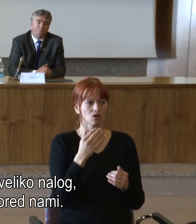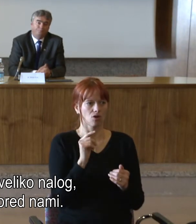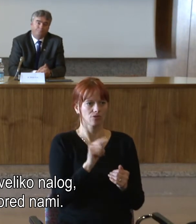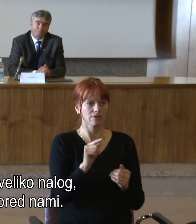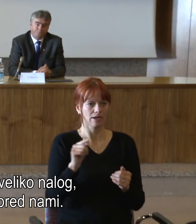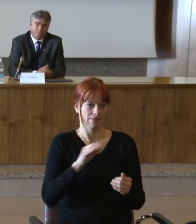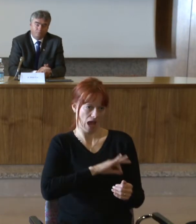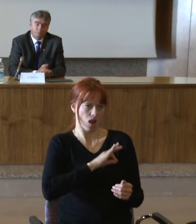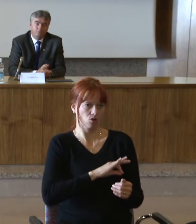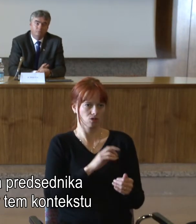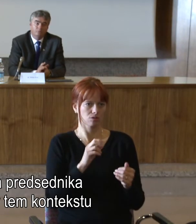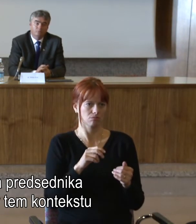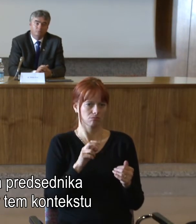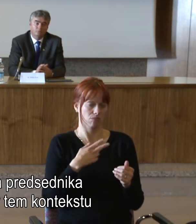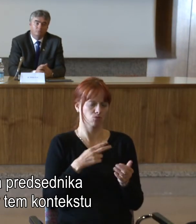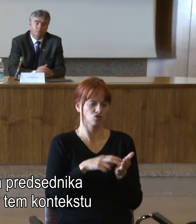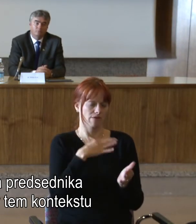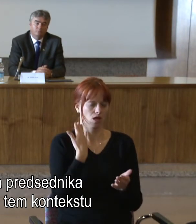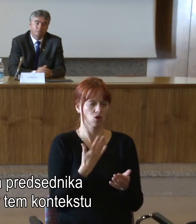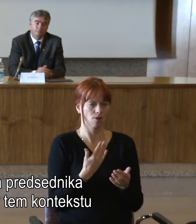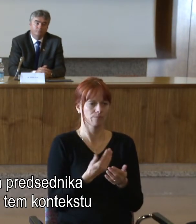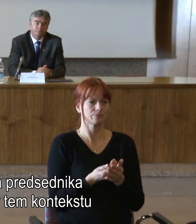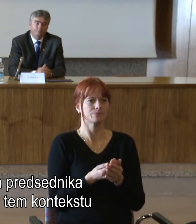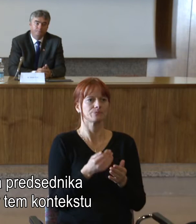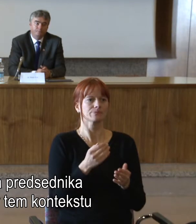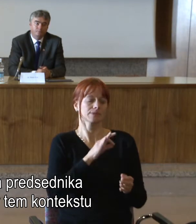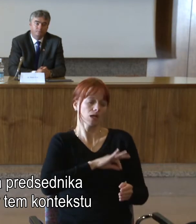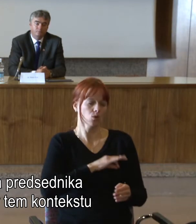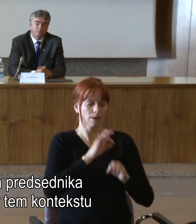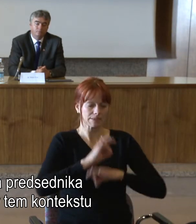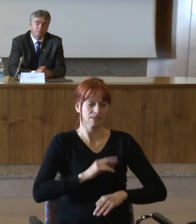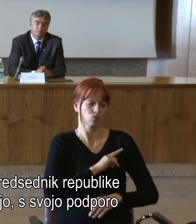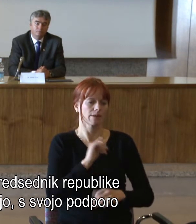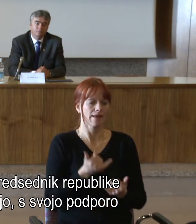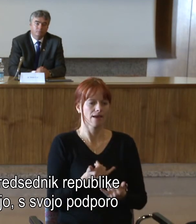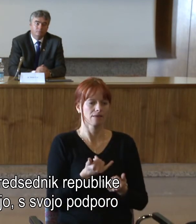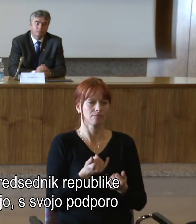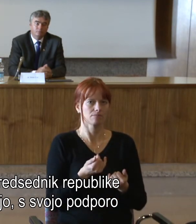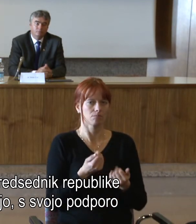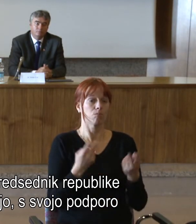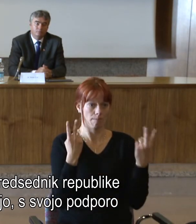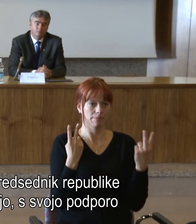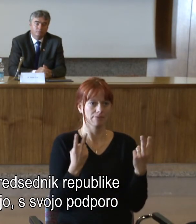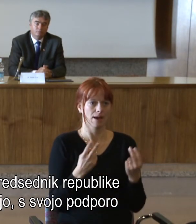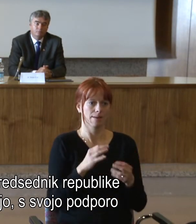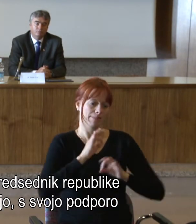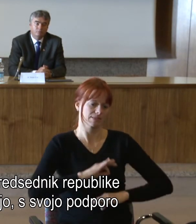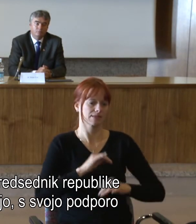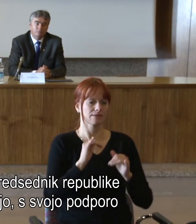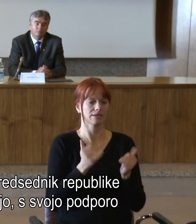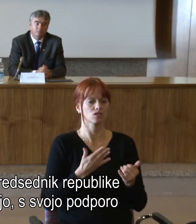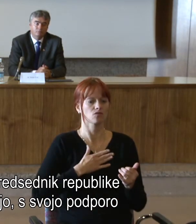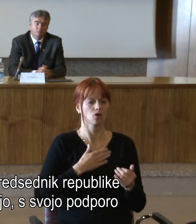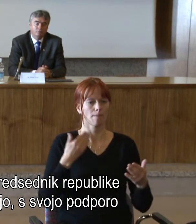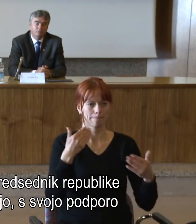še pred nami in da je seveda tudi vloga predsednika republike v tem kontekstu pomembna, ker je predsednik republike svojo